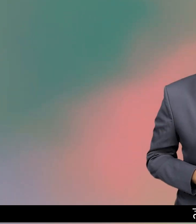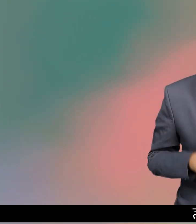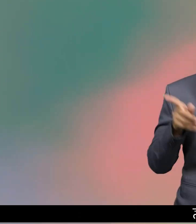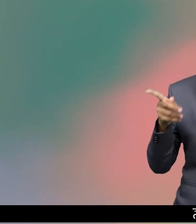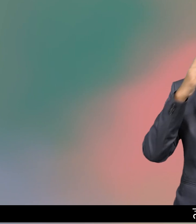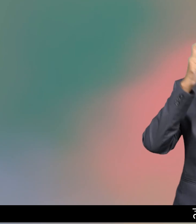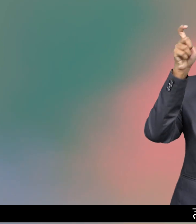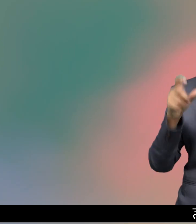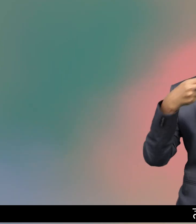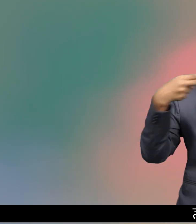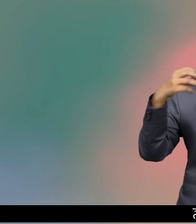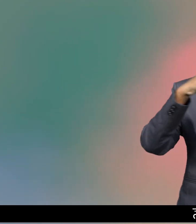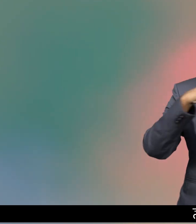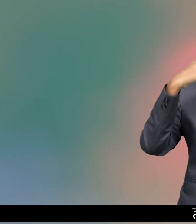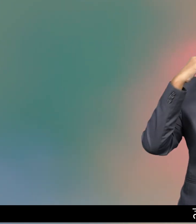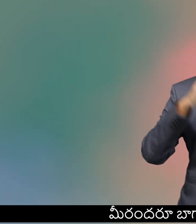నేను బిందుని.